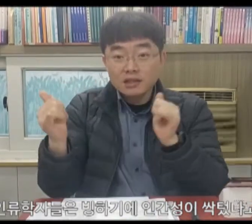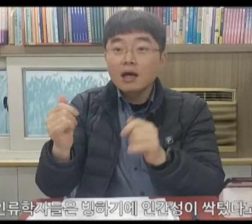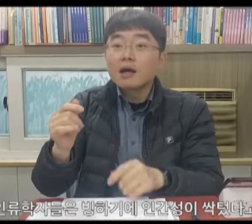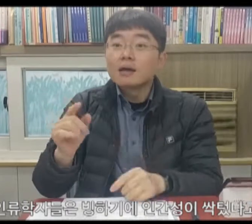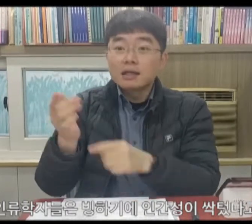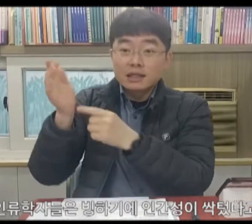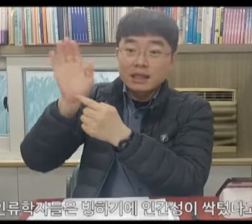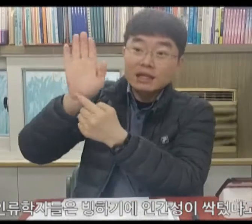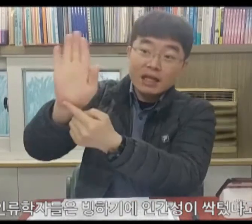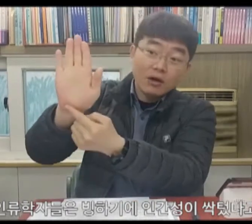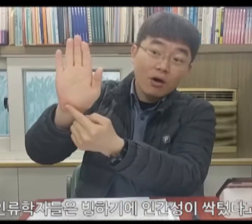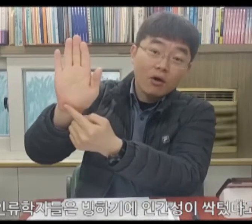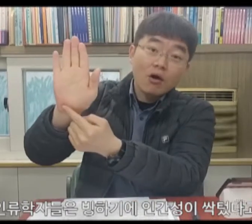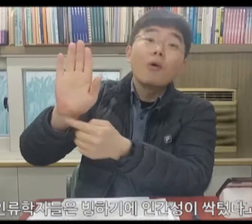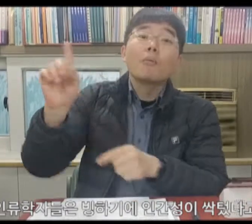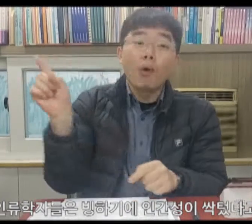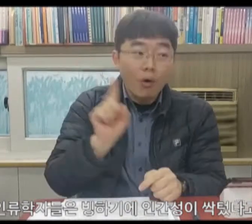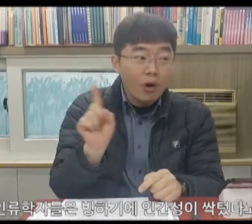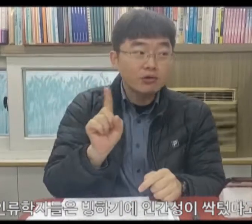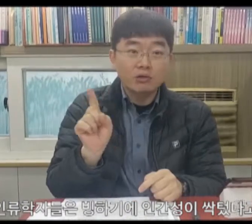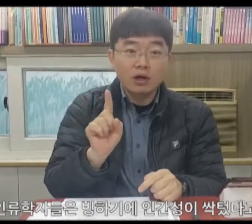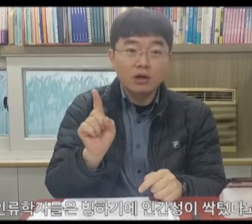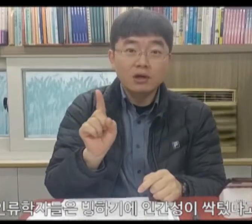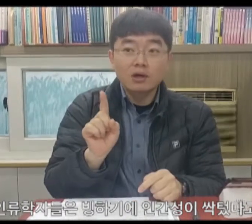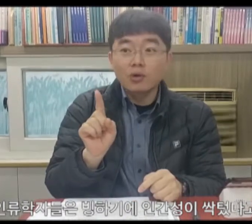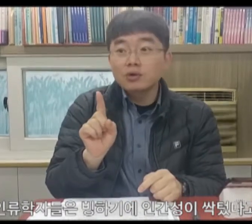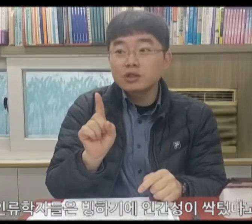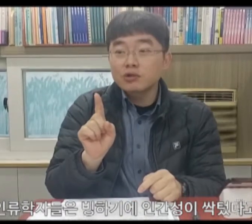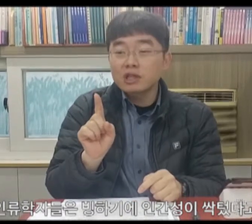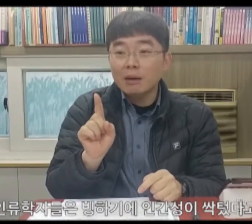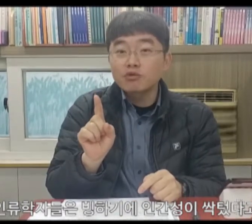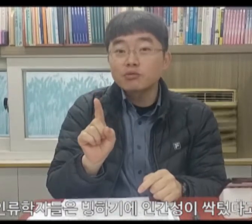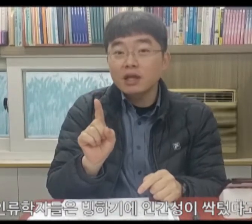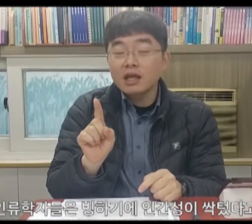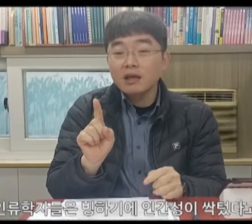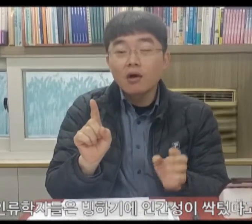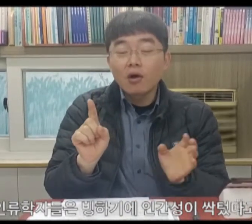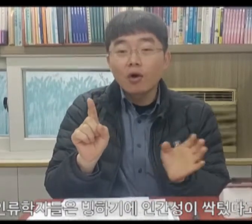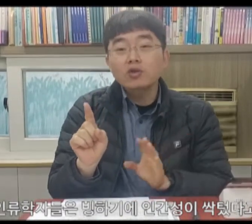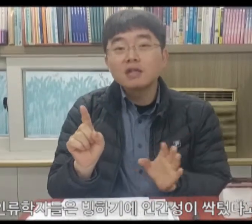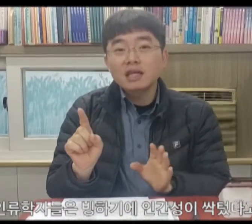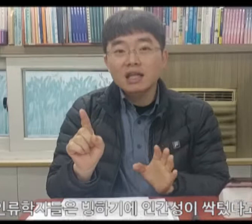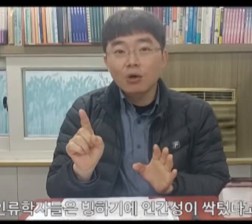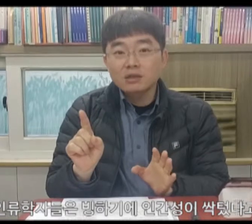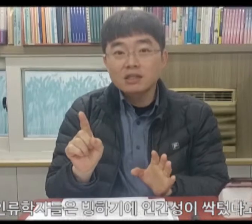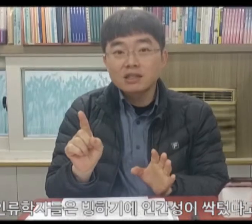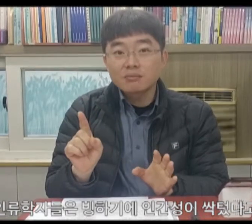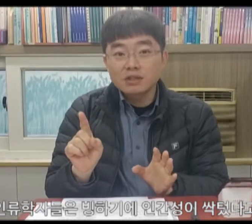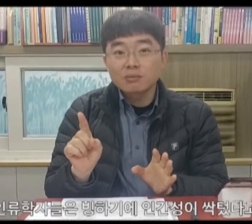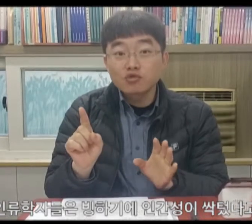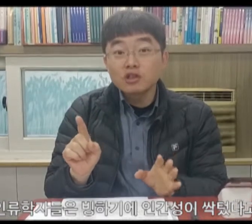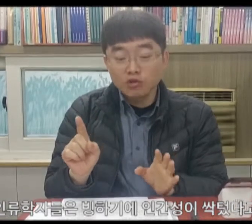인류학자들은 나타낸 거 해도 되고요. 이런 식으로 이제 앞부분에 어떤 얘기가 나올지를 이제 일단 문을